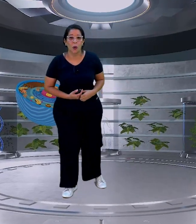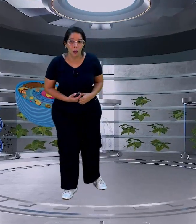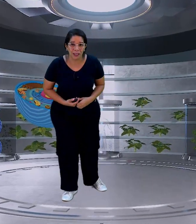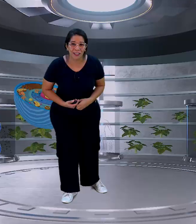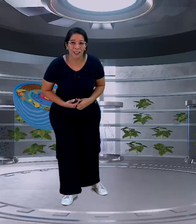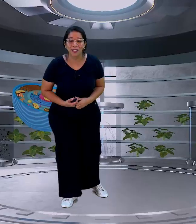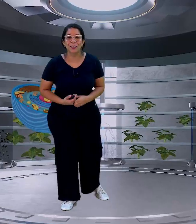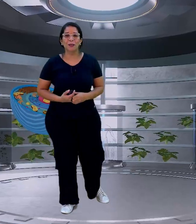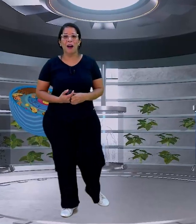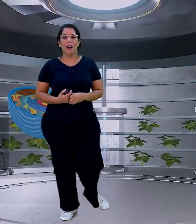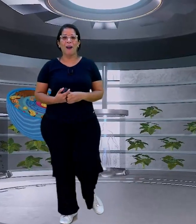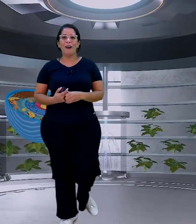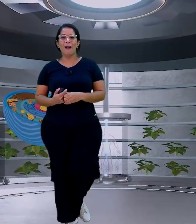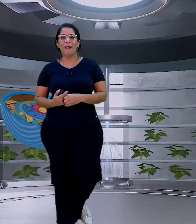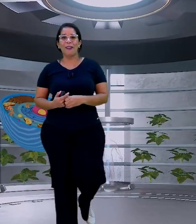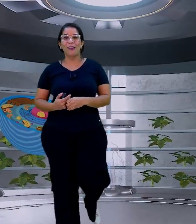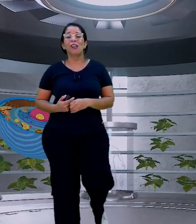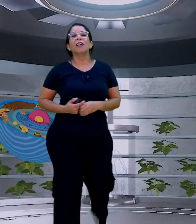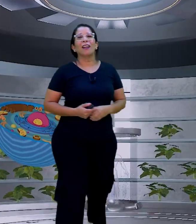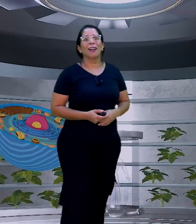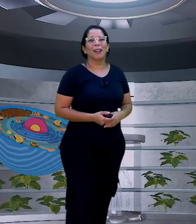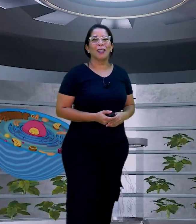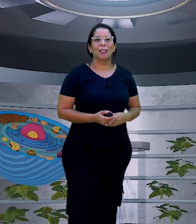estamos apenas começando.